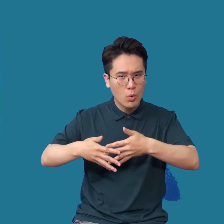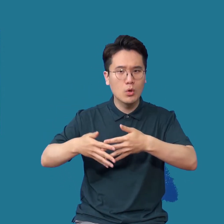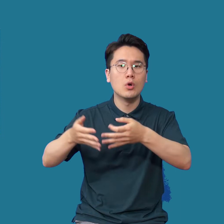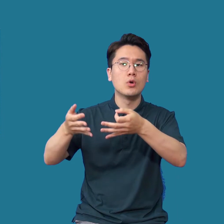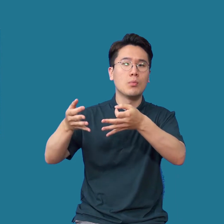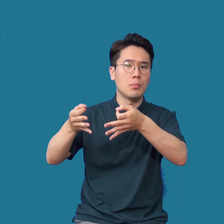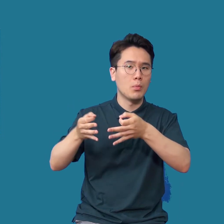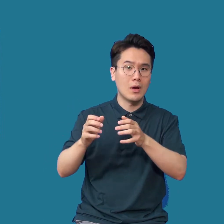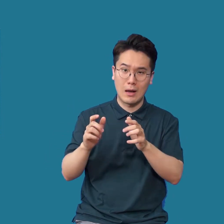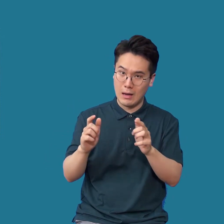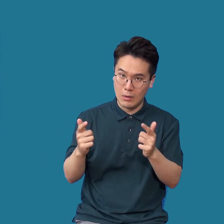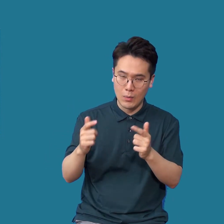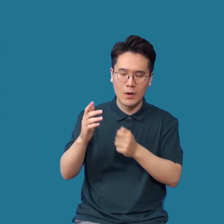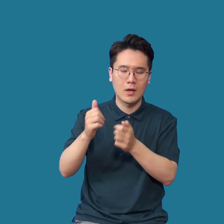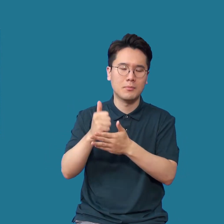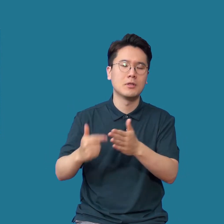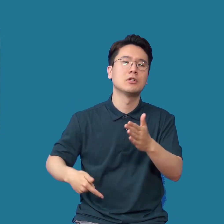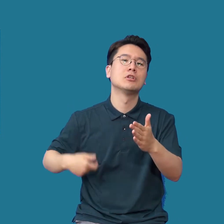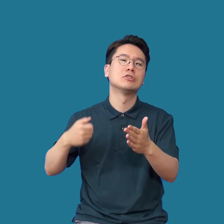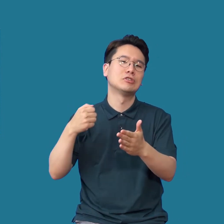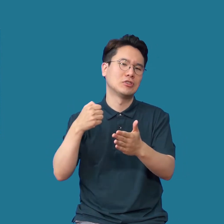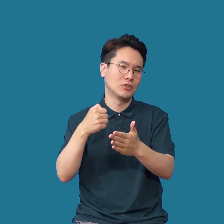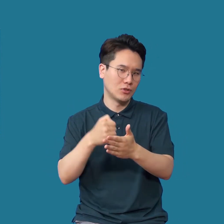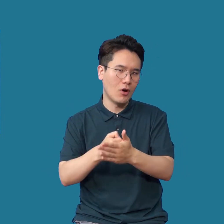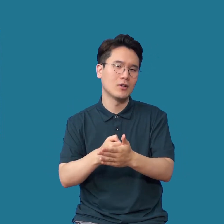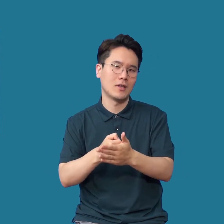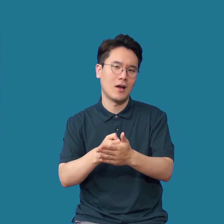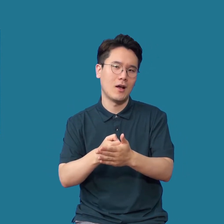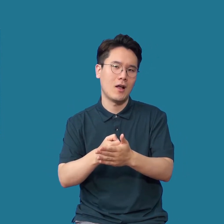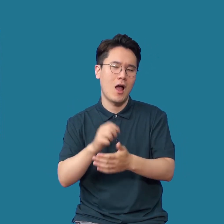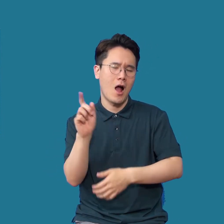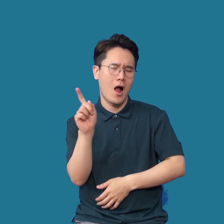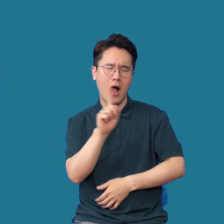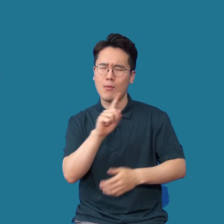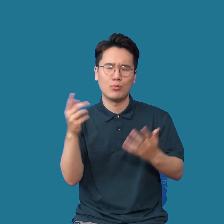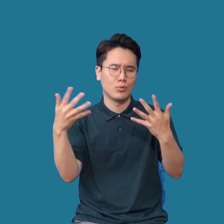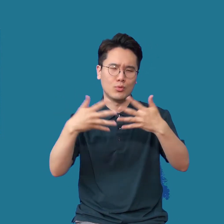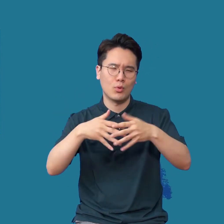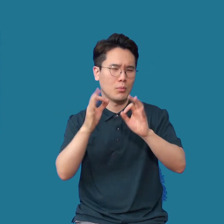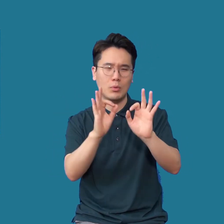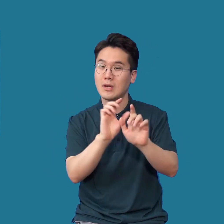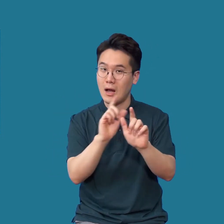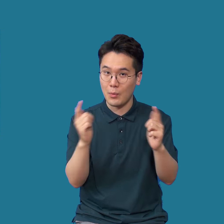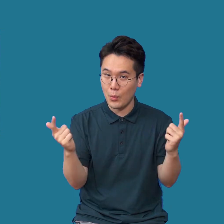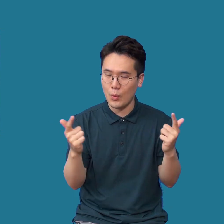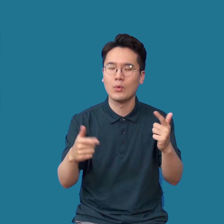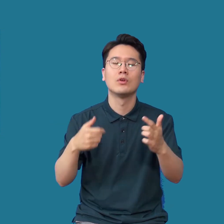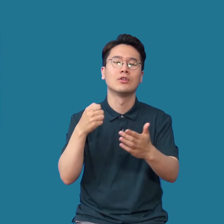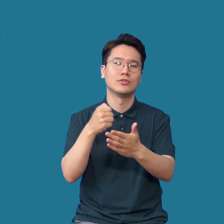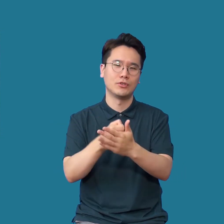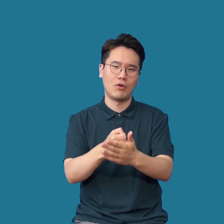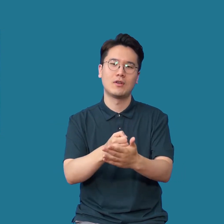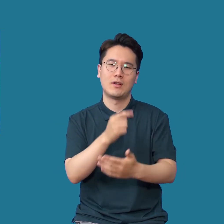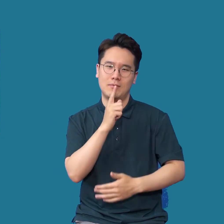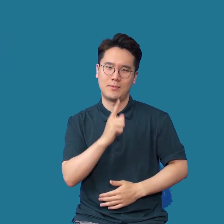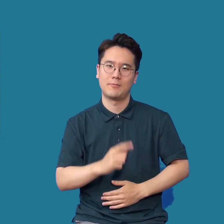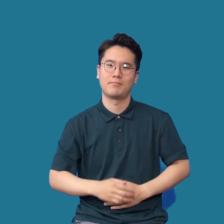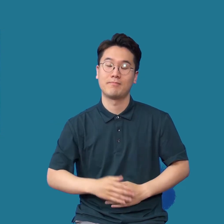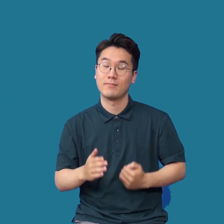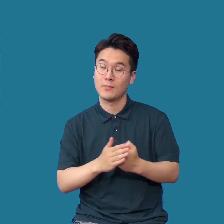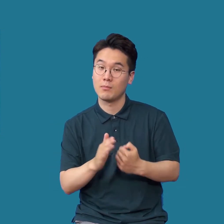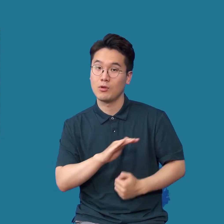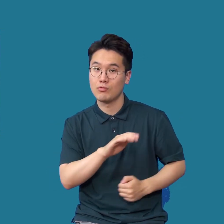하셨다 하는 말은 아무 조건 보지 않고 예정하셨다는 뜻이죠. 그래서 우리의 구원은